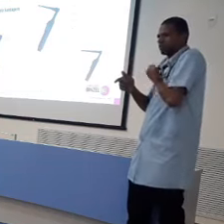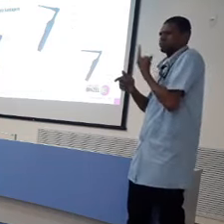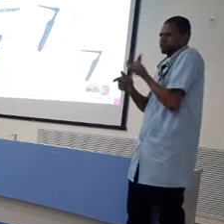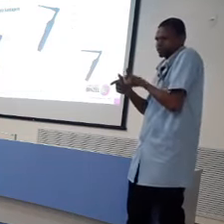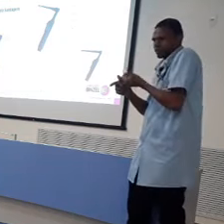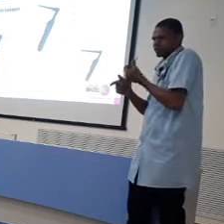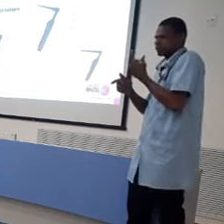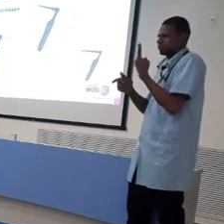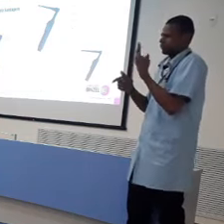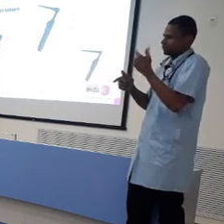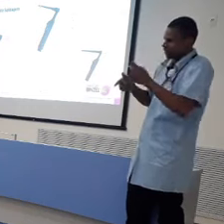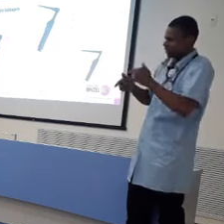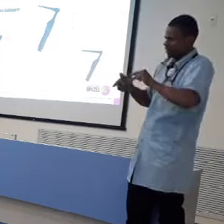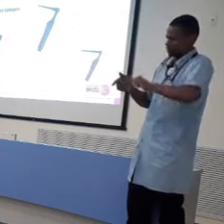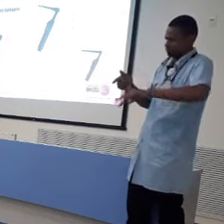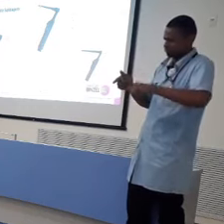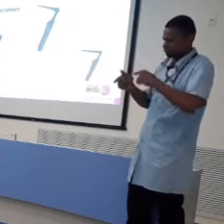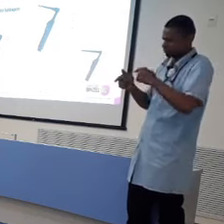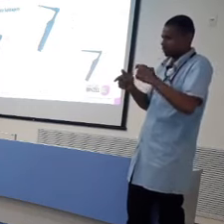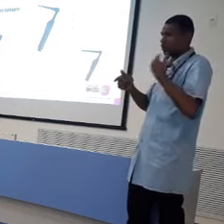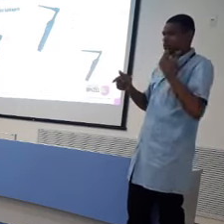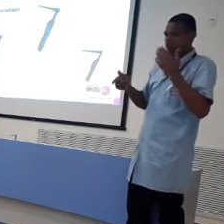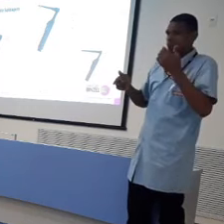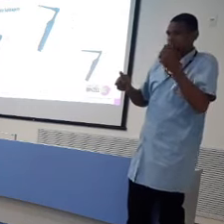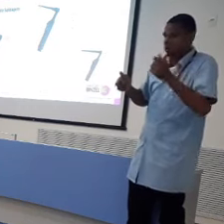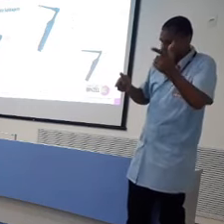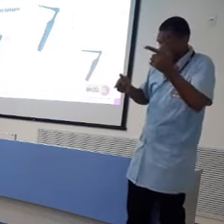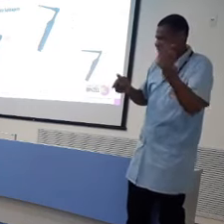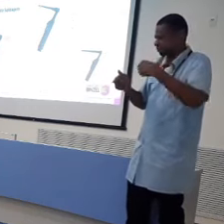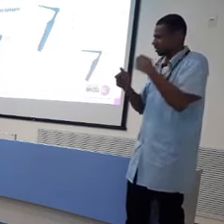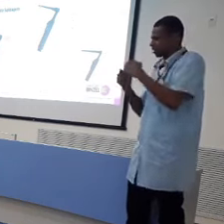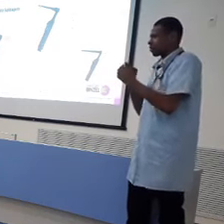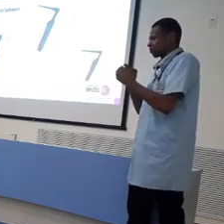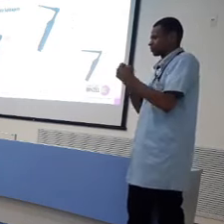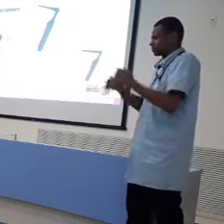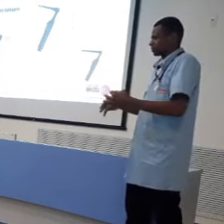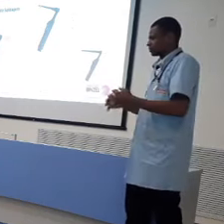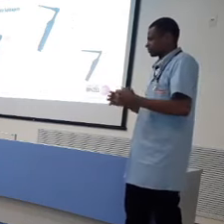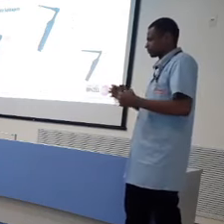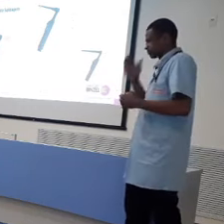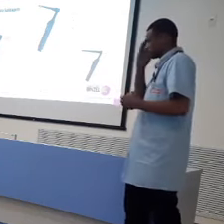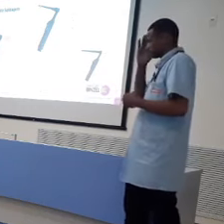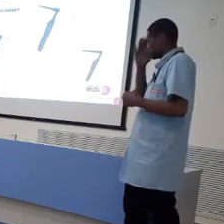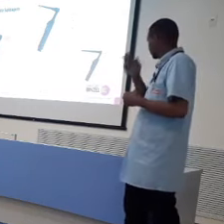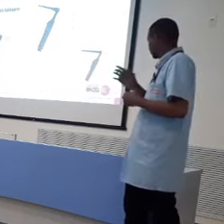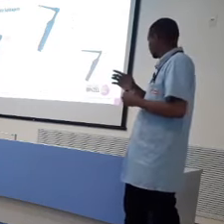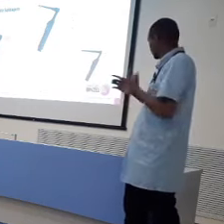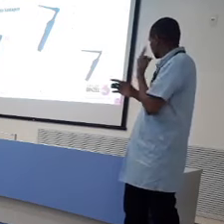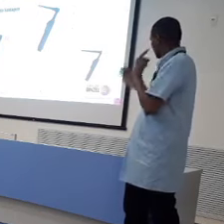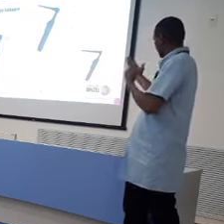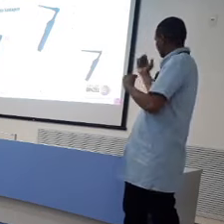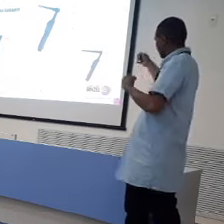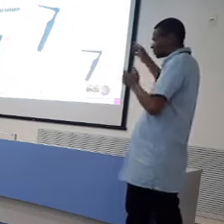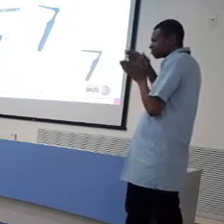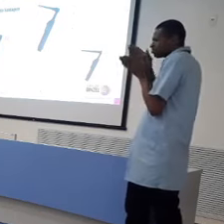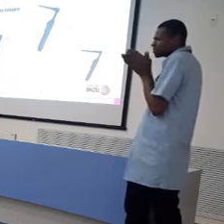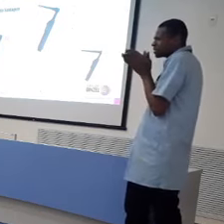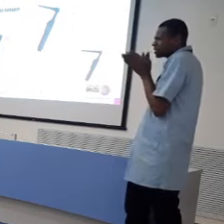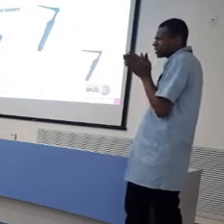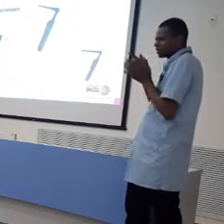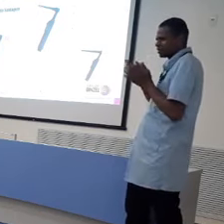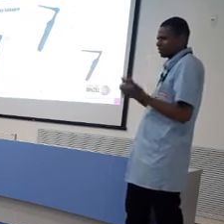Então identificar para comprar os consumíveis corretos. E a mesma coisa que eu falei para vocês, ó, tá vendo a tocha pequenininha? O cara fala,